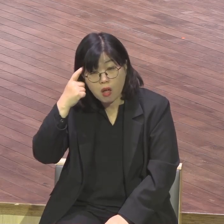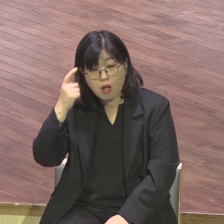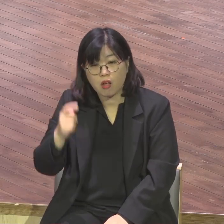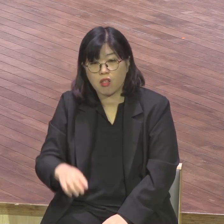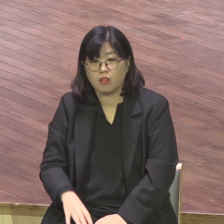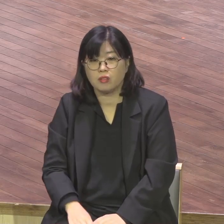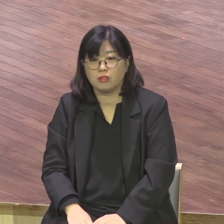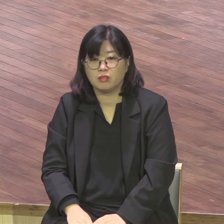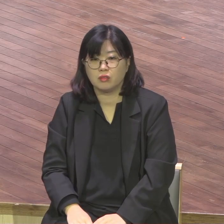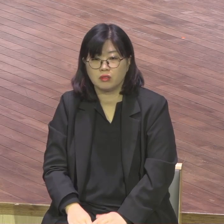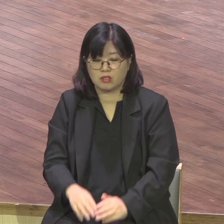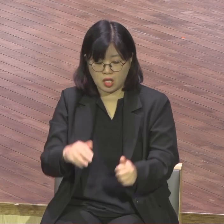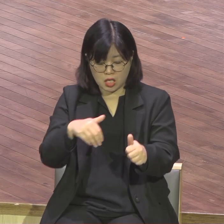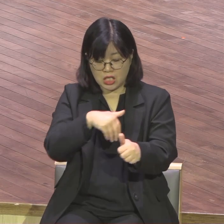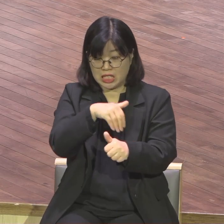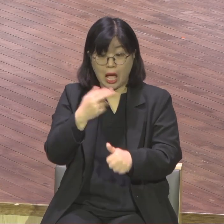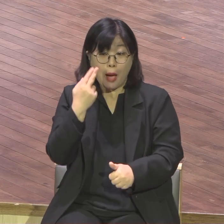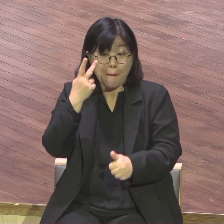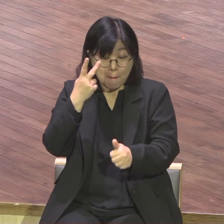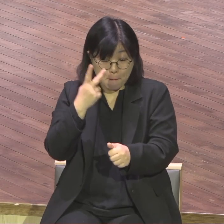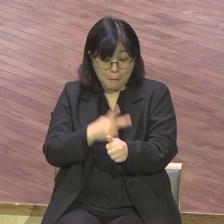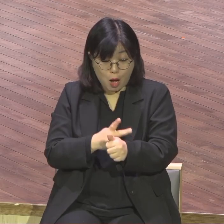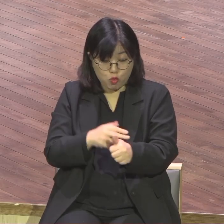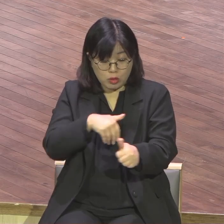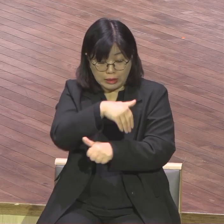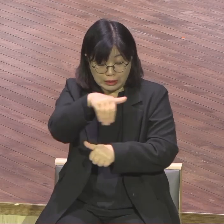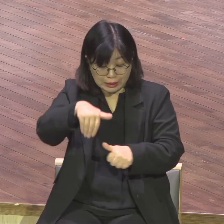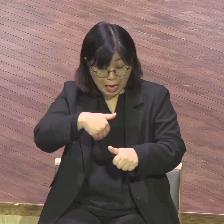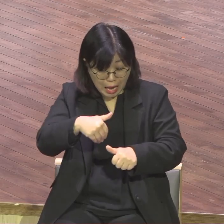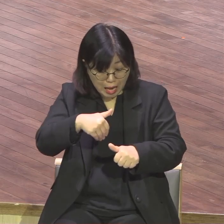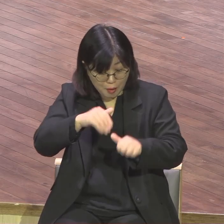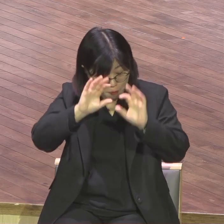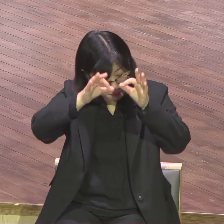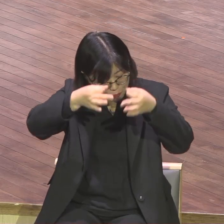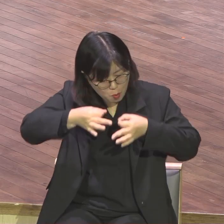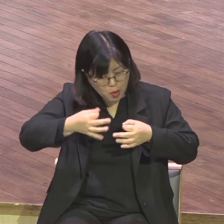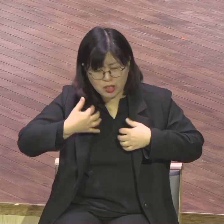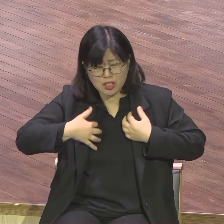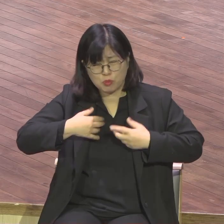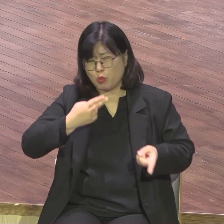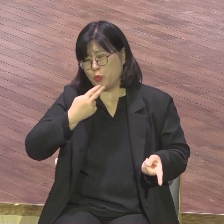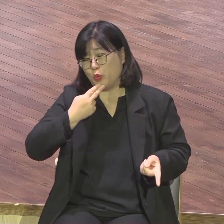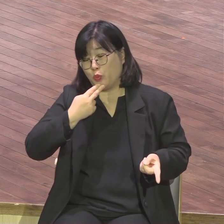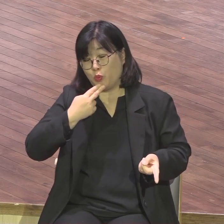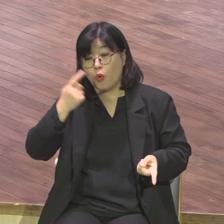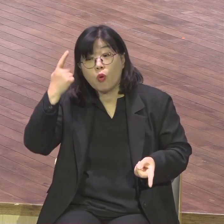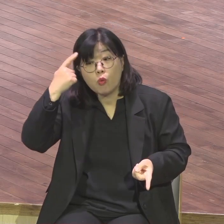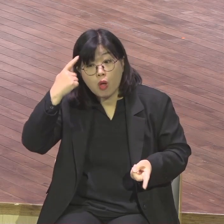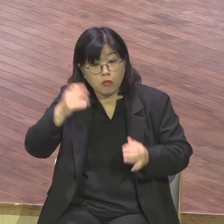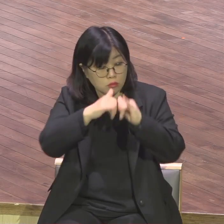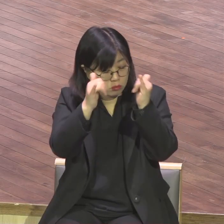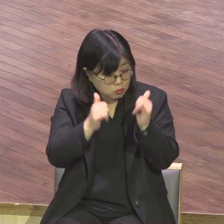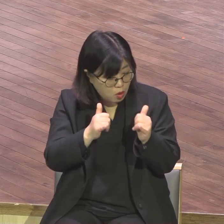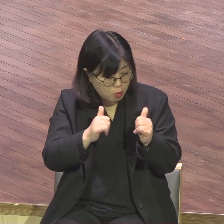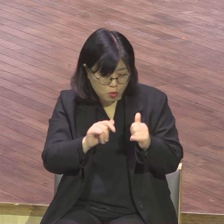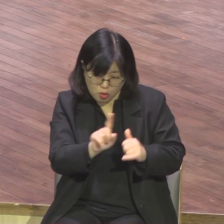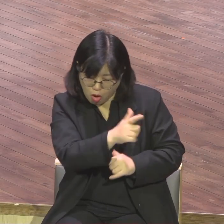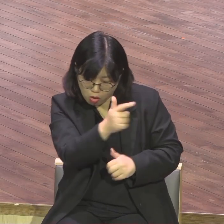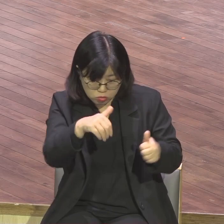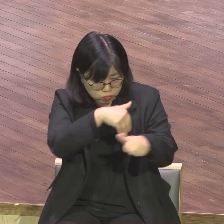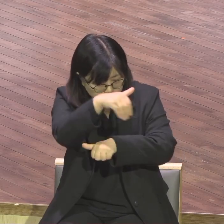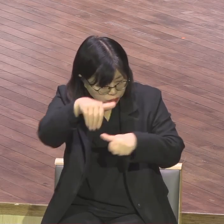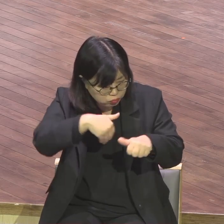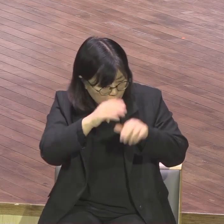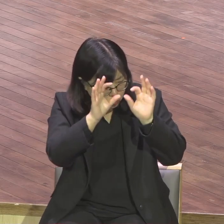환경이 도저히 절대로 기뻐할 수가 없는 상황이라는 것입니다. 그런데 이런 상황